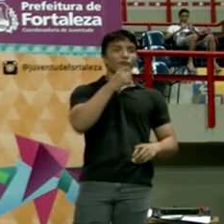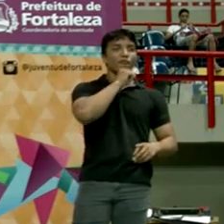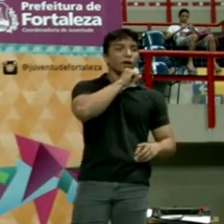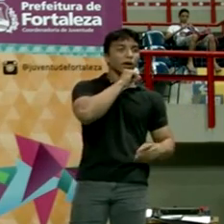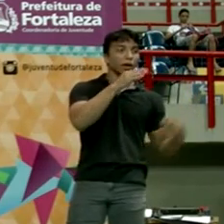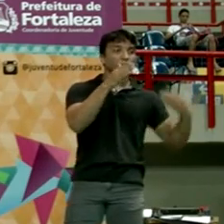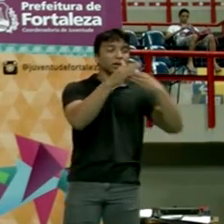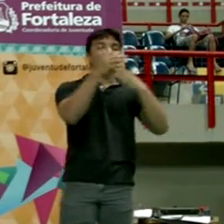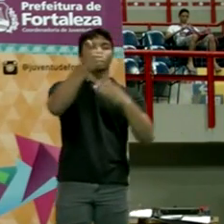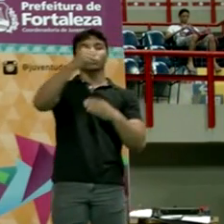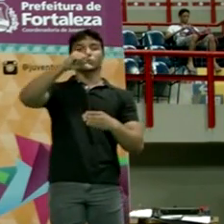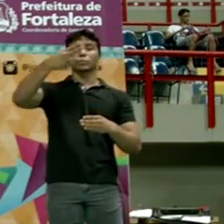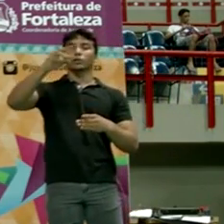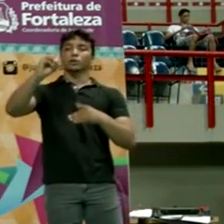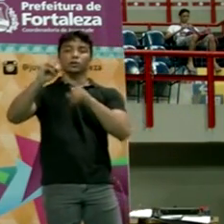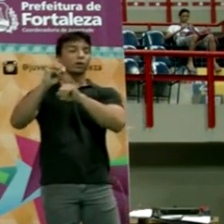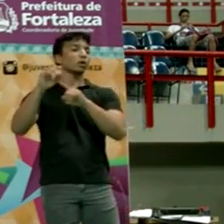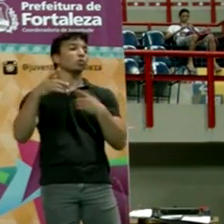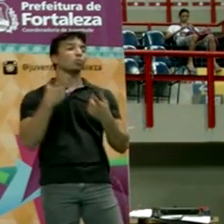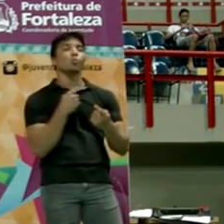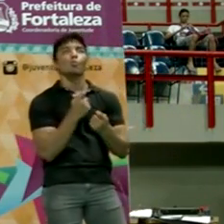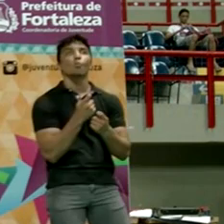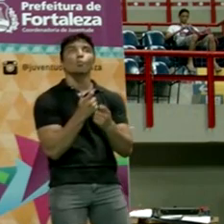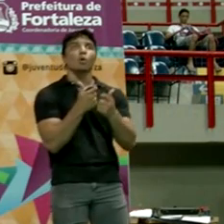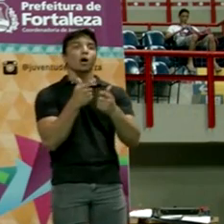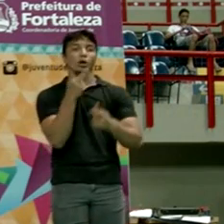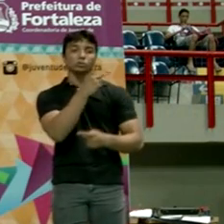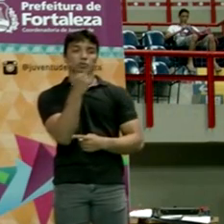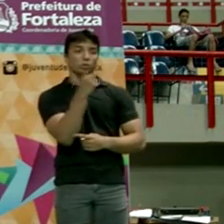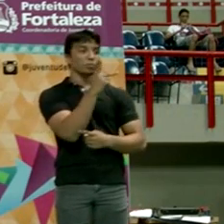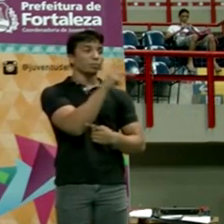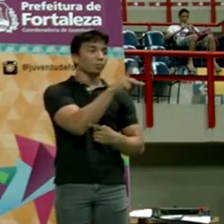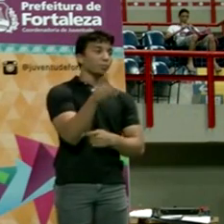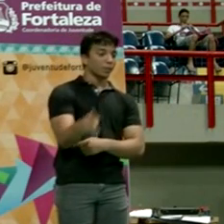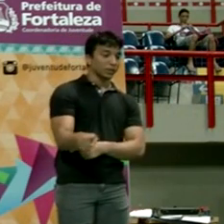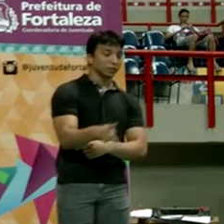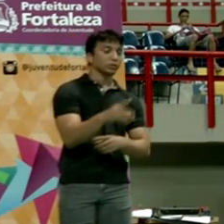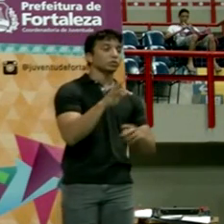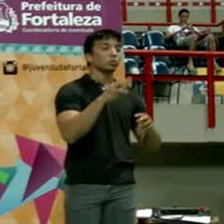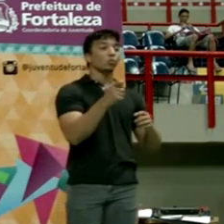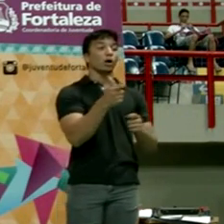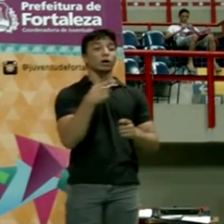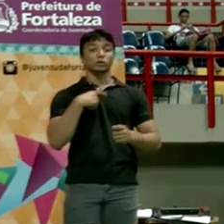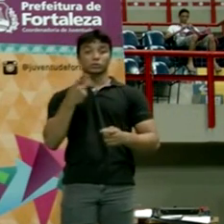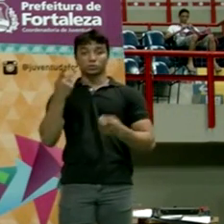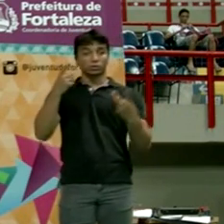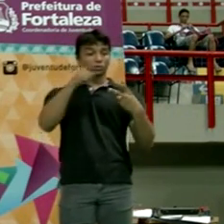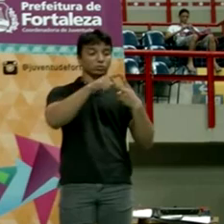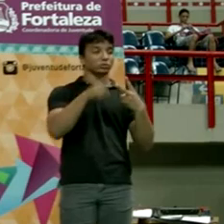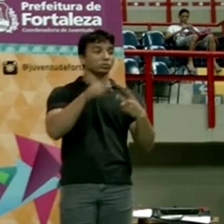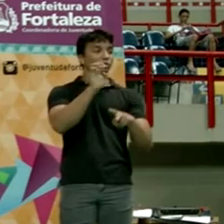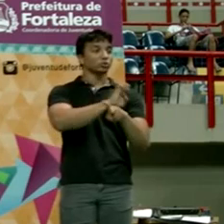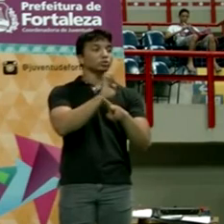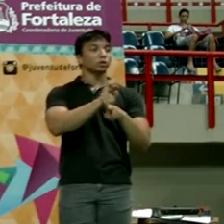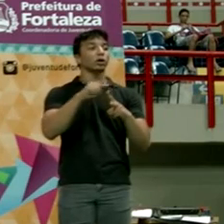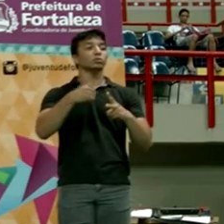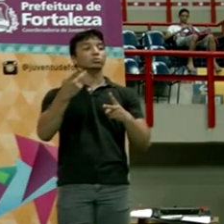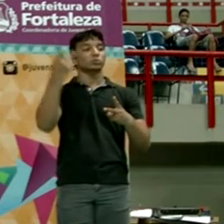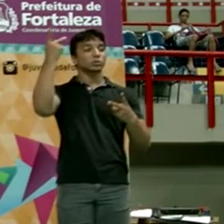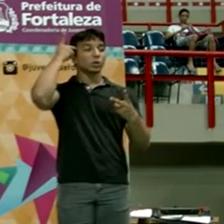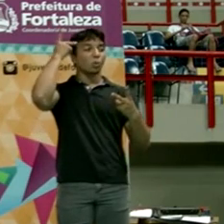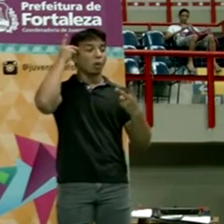até 1930, quase todos os presidentes do Brasil saíam de dois estados. Quais